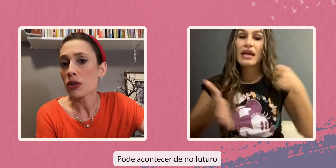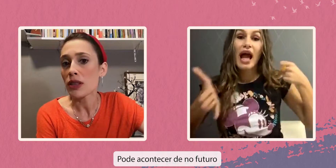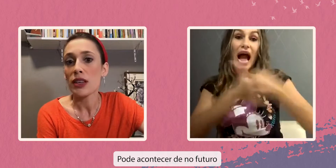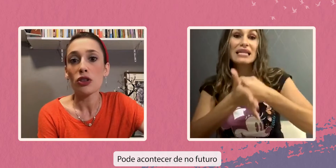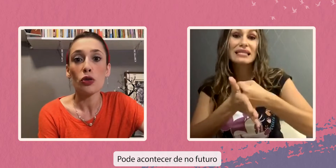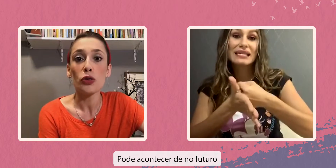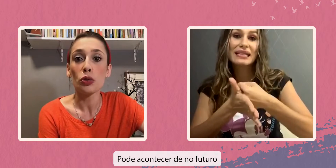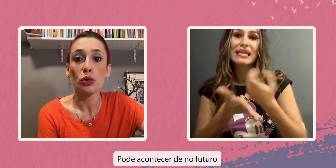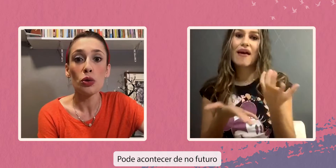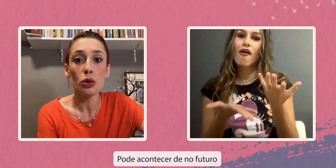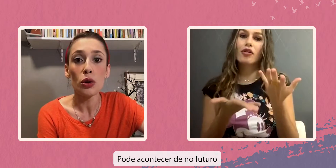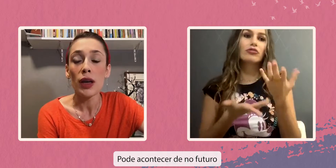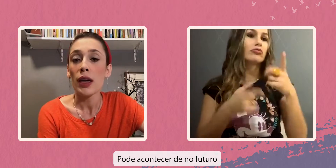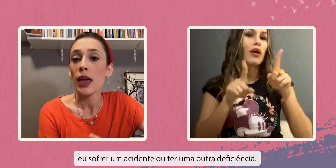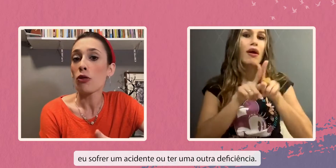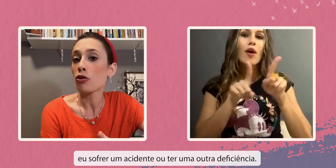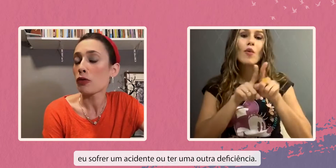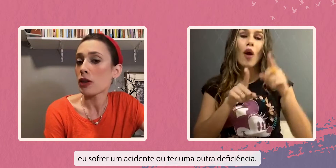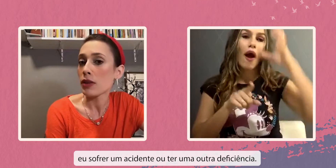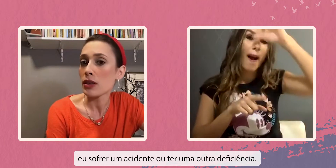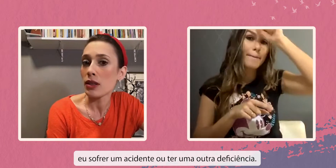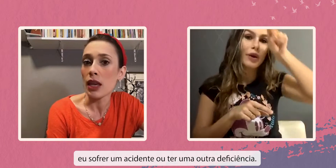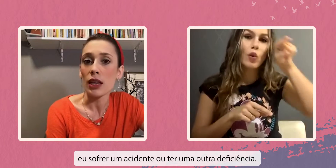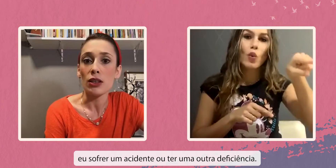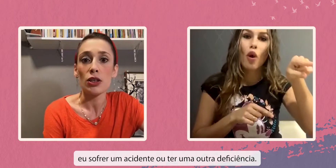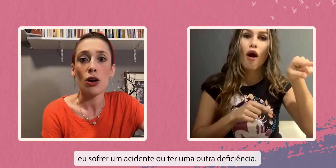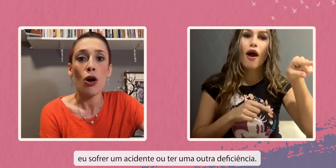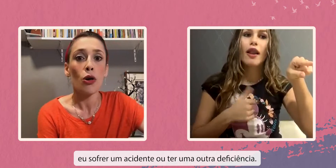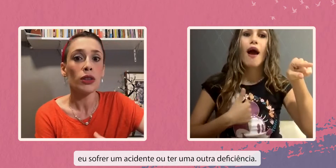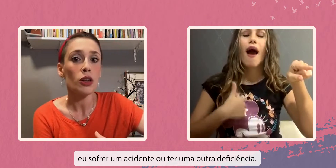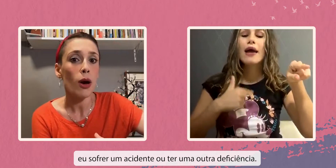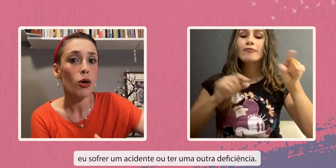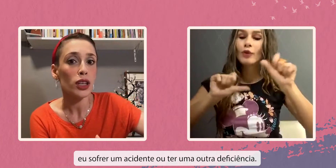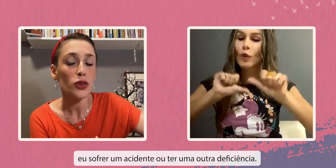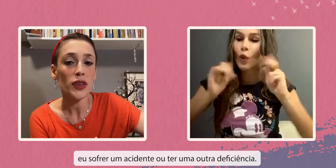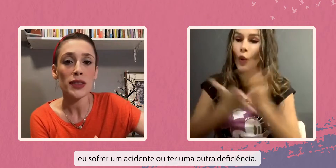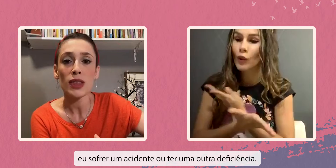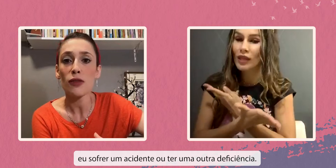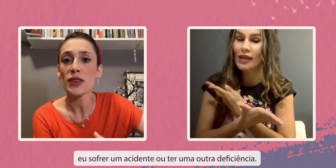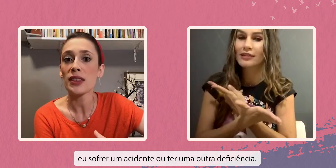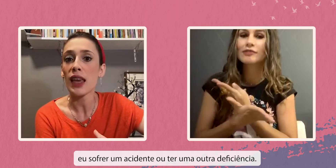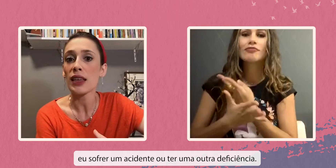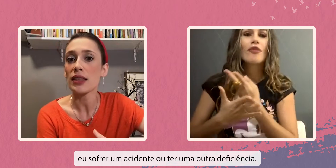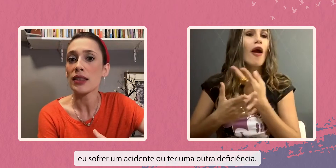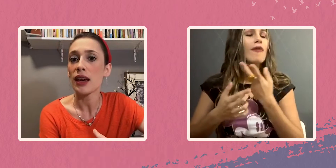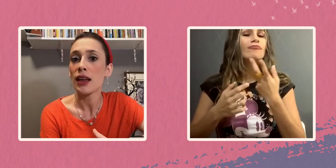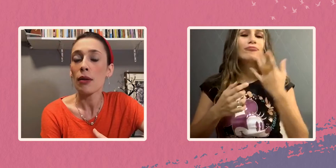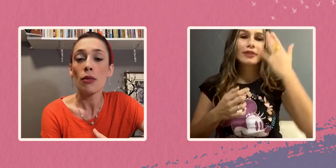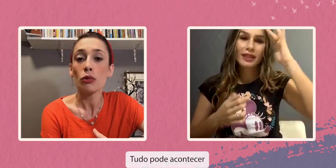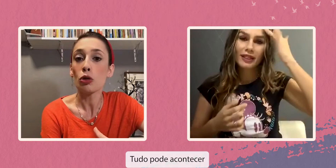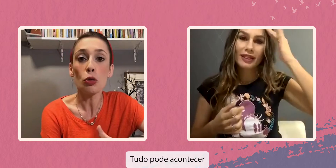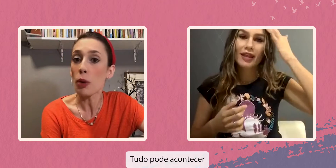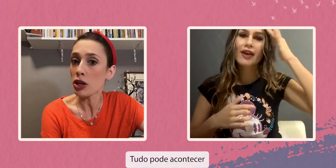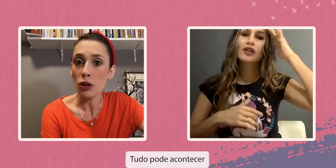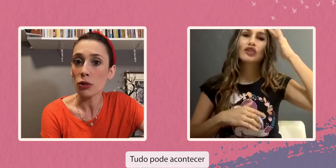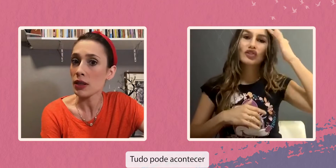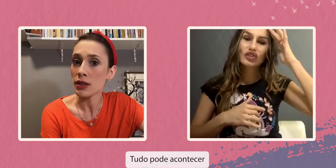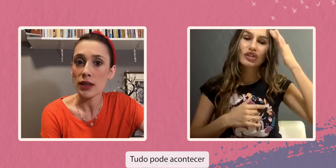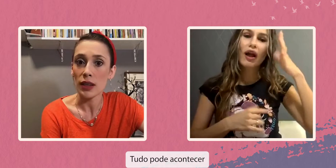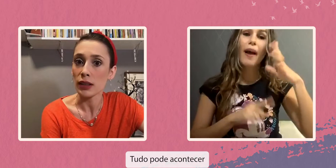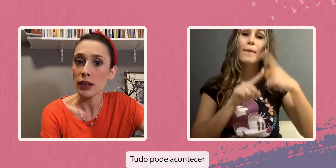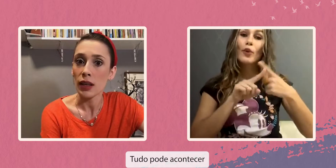Pode acontecer de no futuro eu sofrer um acidente ou ter uma outra deficiência. Tudo